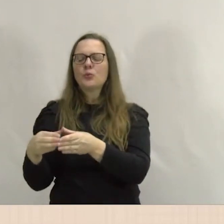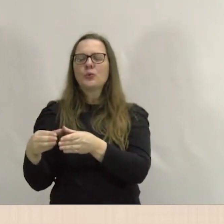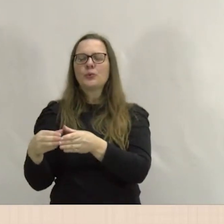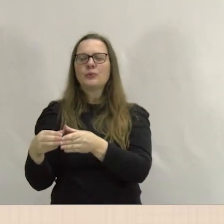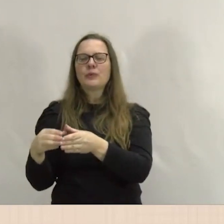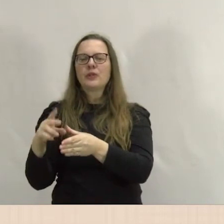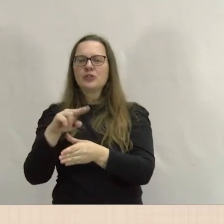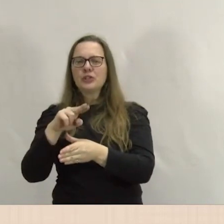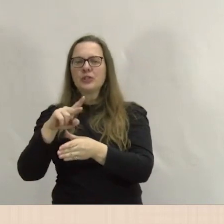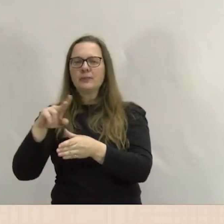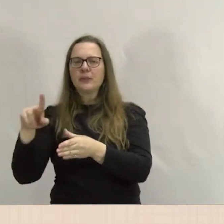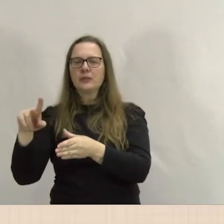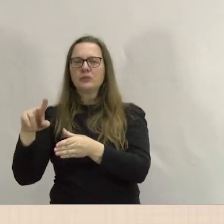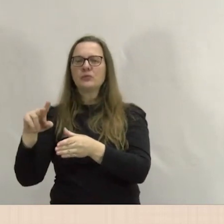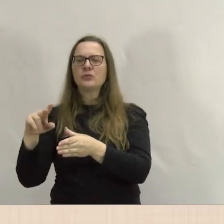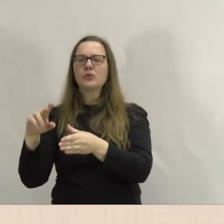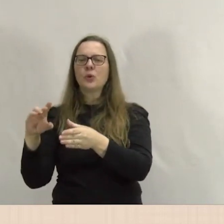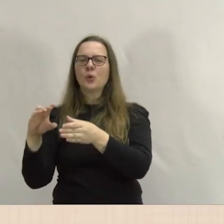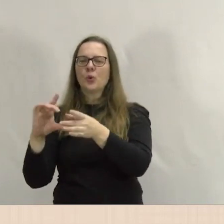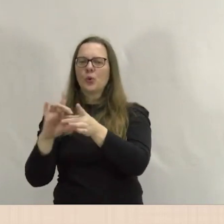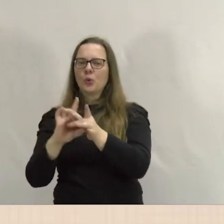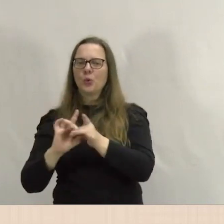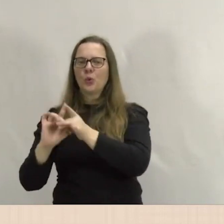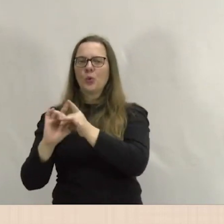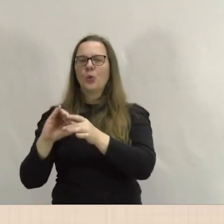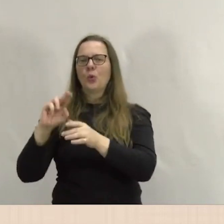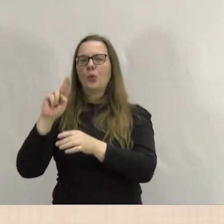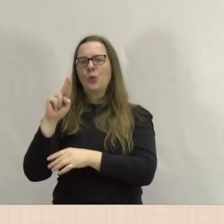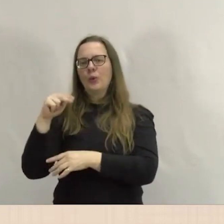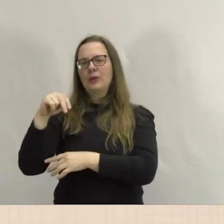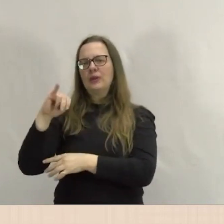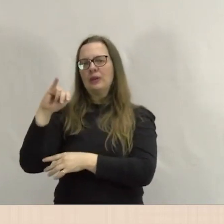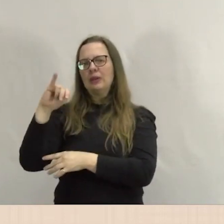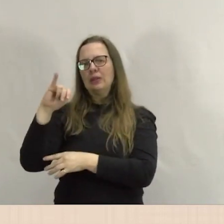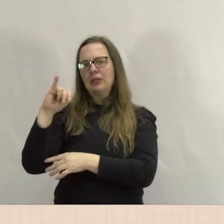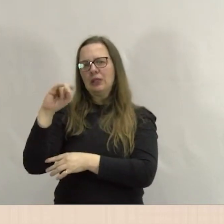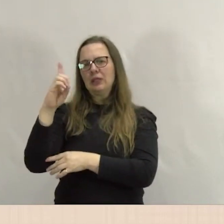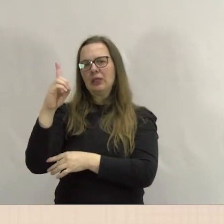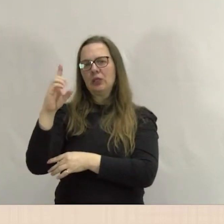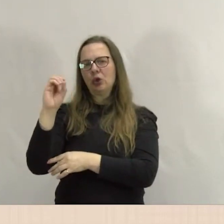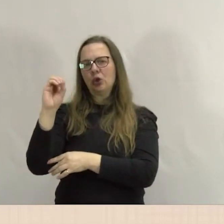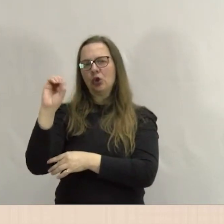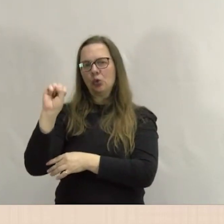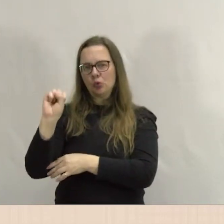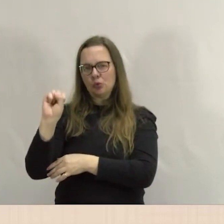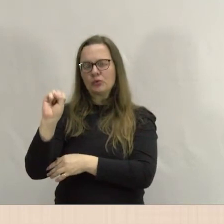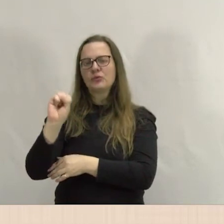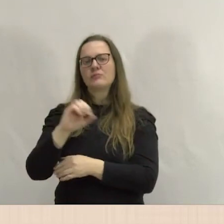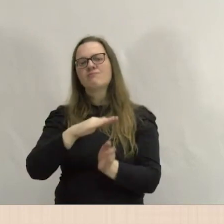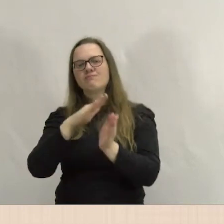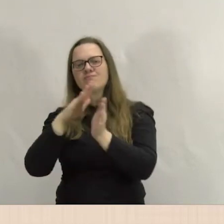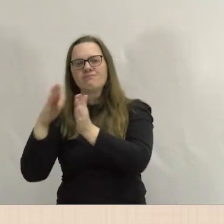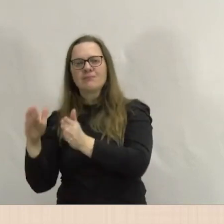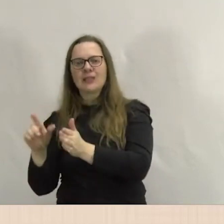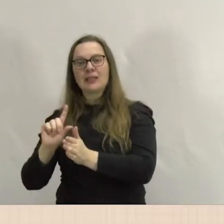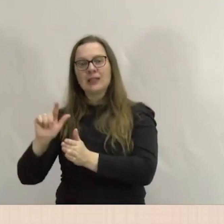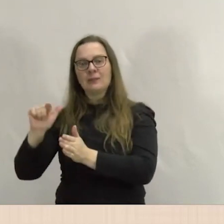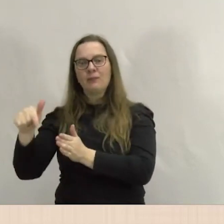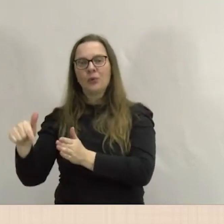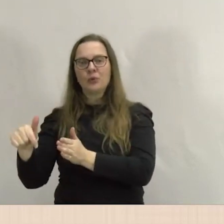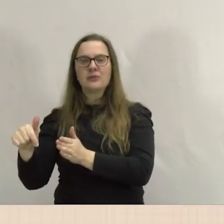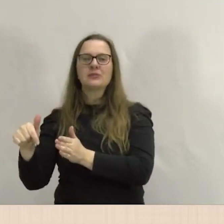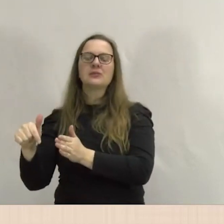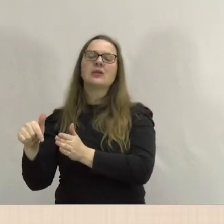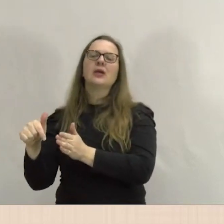Nee, Witness Lee. E nós tivemos várias verdades restauradas sobre a igreja. Graças a